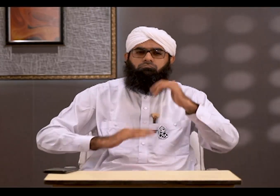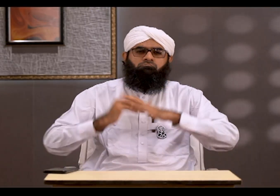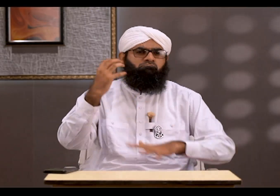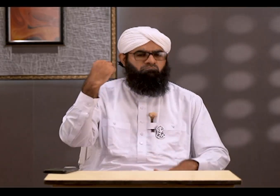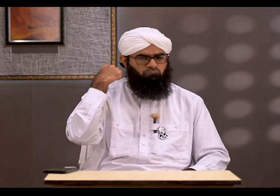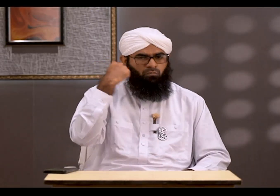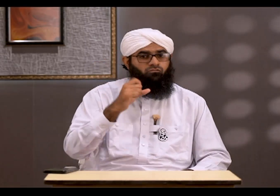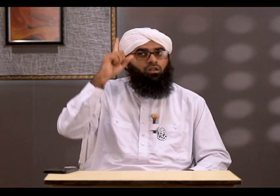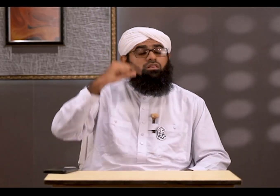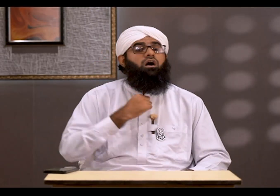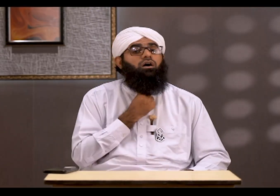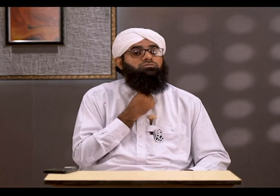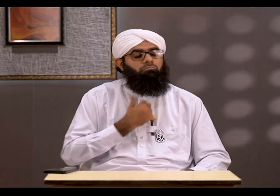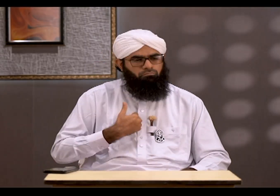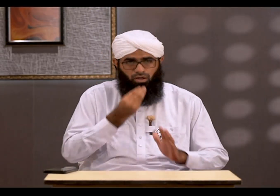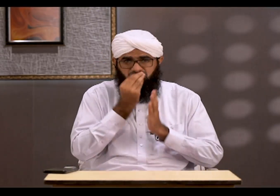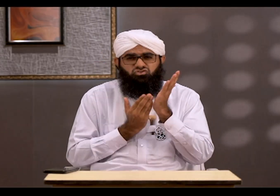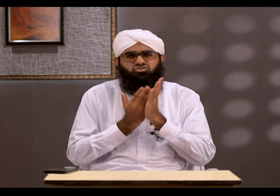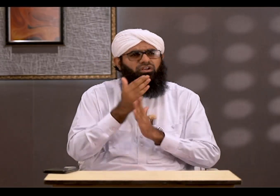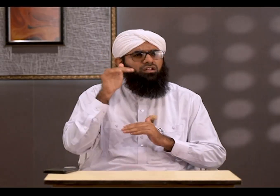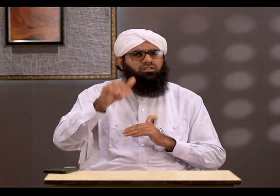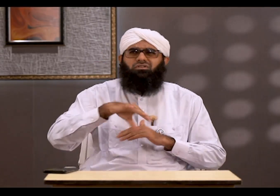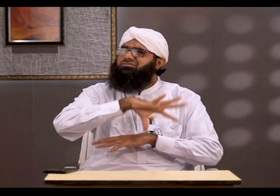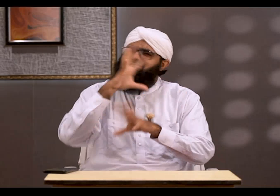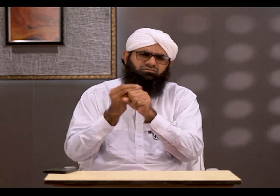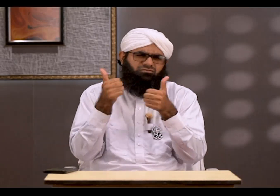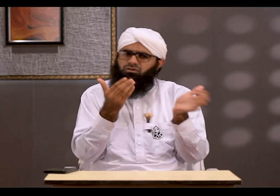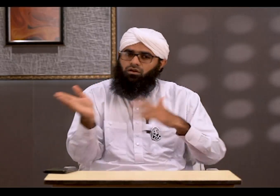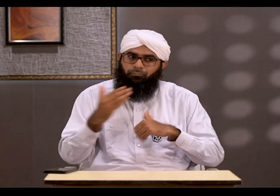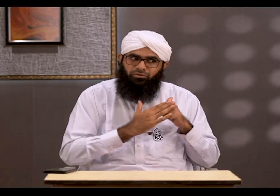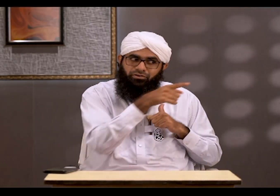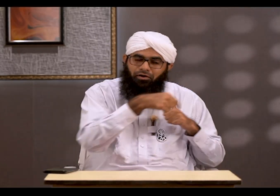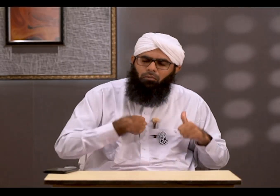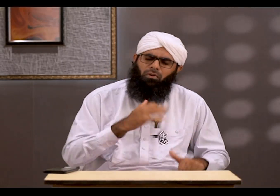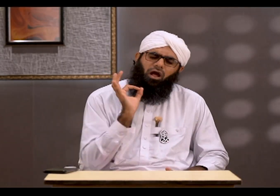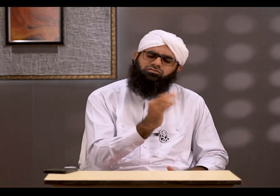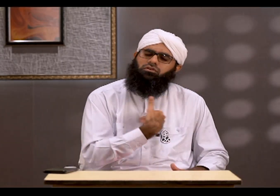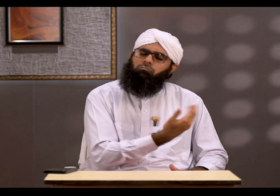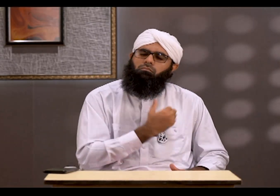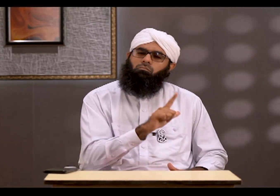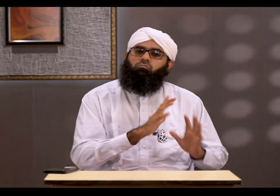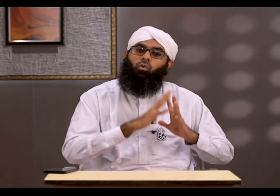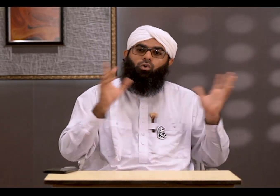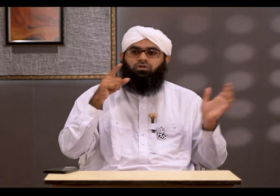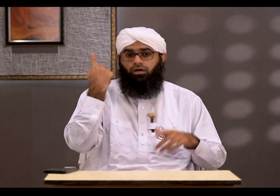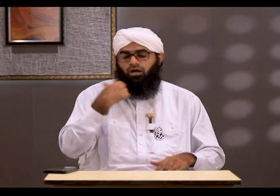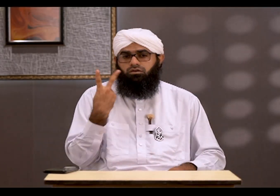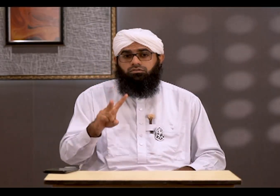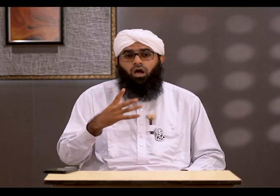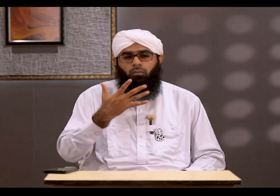قسم، جنت میں مجھے کوئی چیز تجھ سے زیادہ اچھی معلوم نہیں ہوتی۔ وہ بیویاں حور عین کہ جنہیں جنت میں پیدا کیا گیا